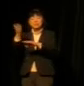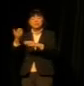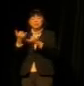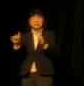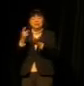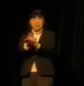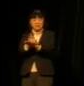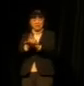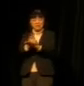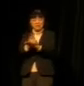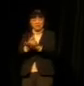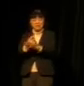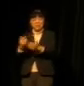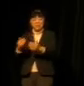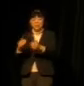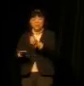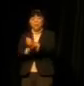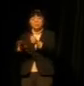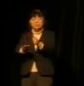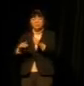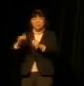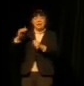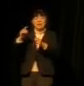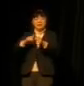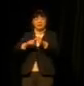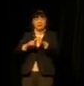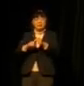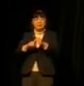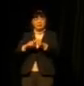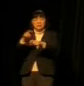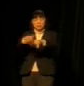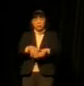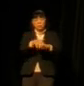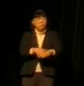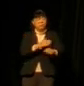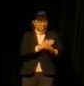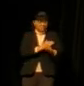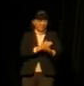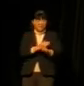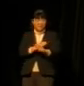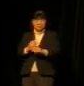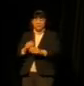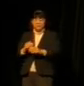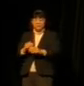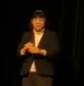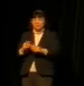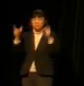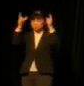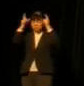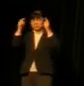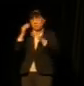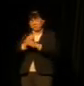射能が高いため、農業の稲作ダメ、野菜作りもダメ、酪農も、牛もダ